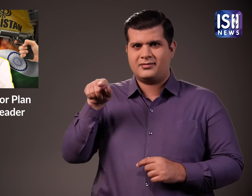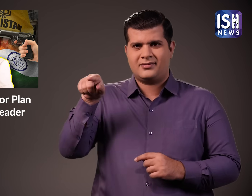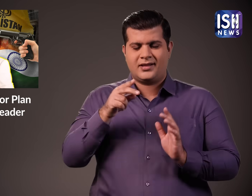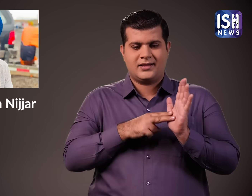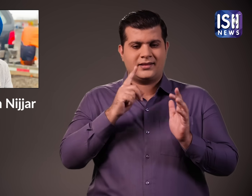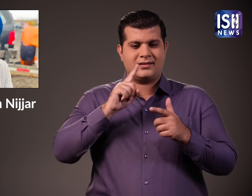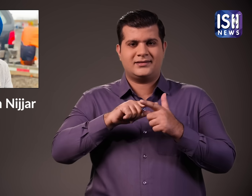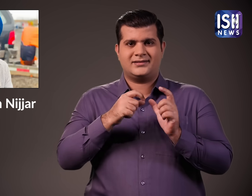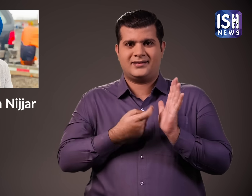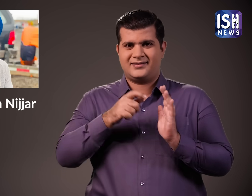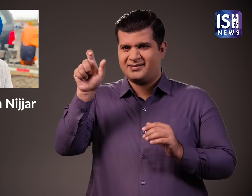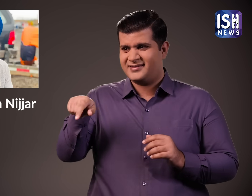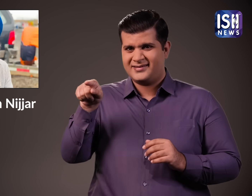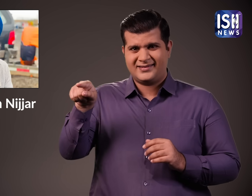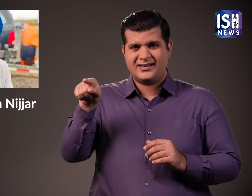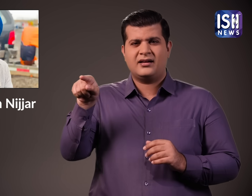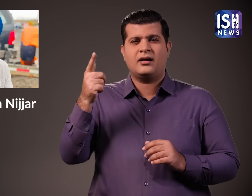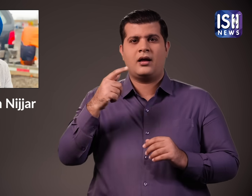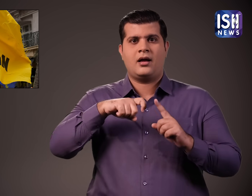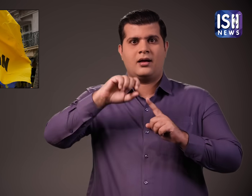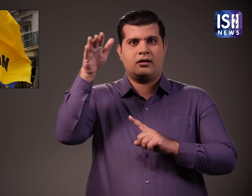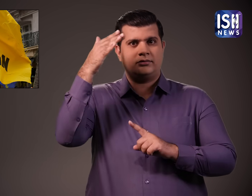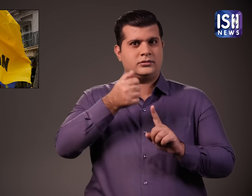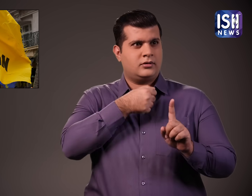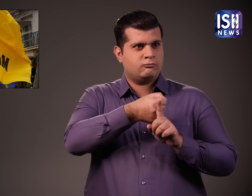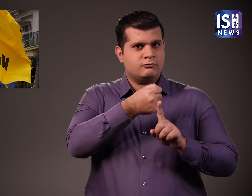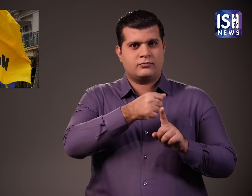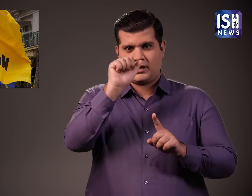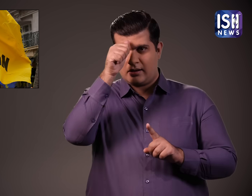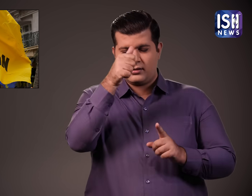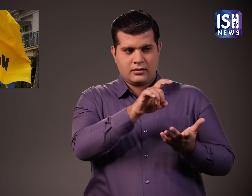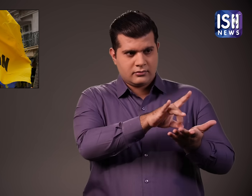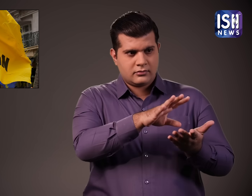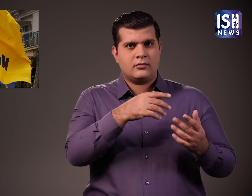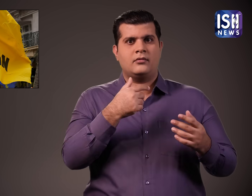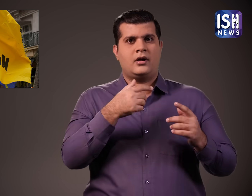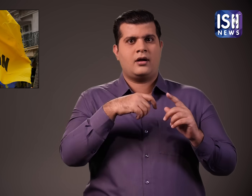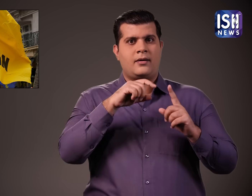खालिस्तान अल्गावादी नेता निजजर याद है